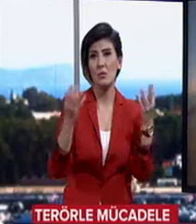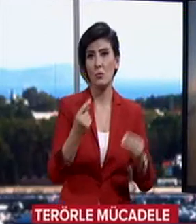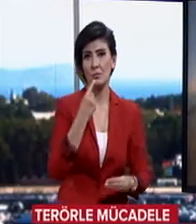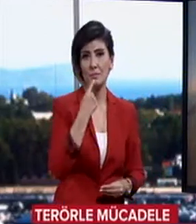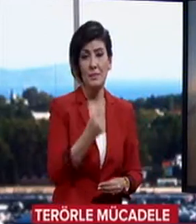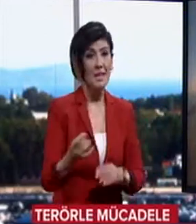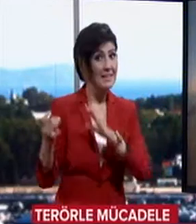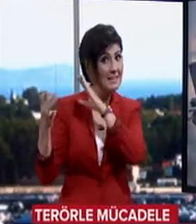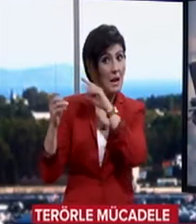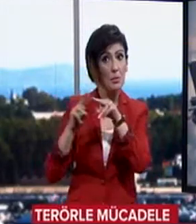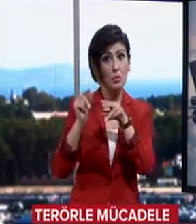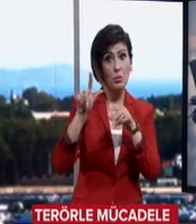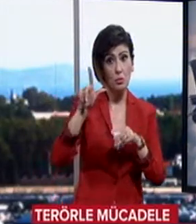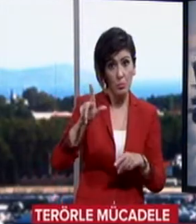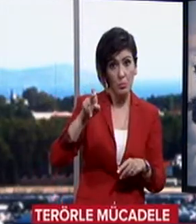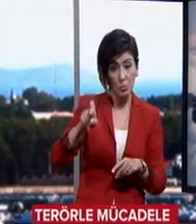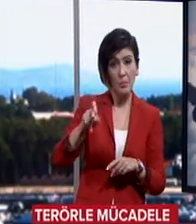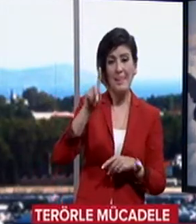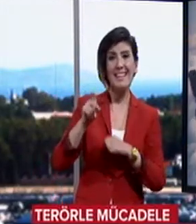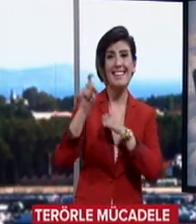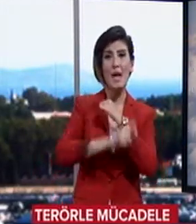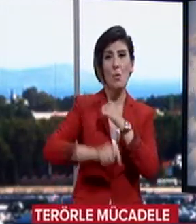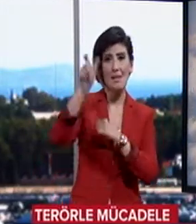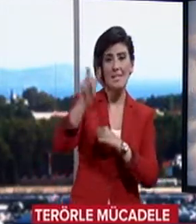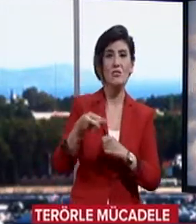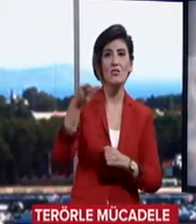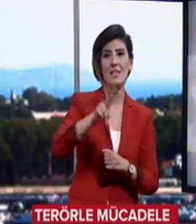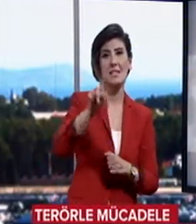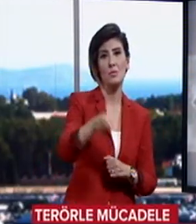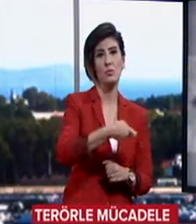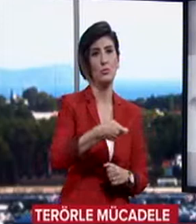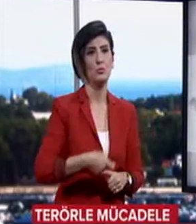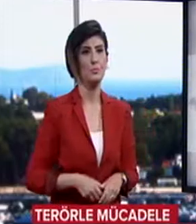belirtildi. Diyarbakır Kulp'ta da bir teröristin cesedi bulundu.